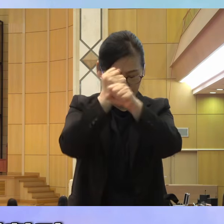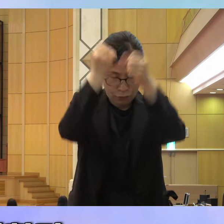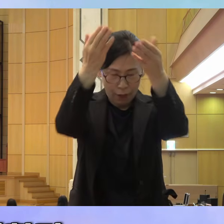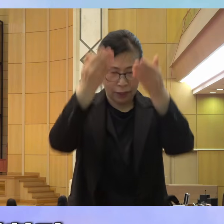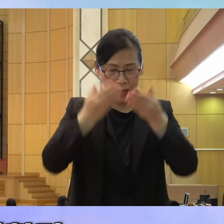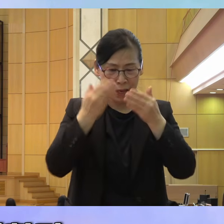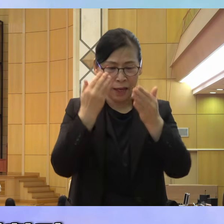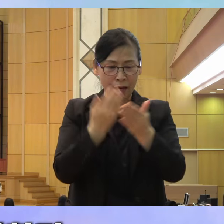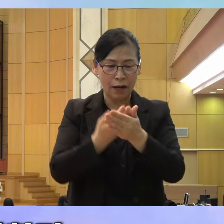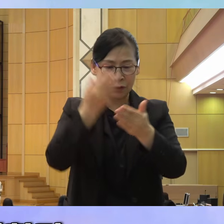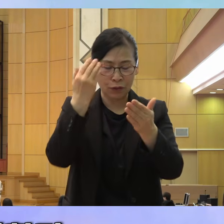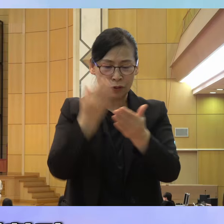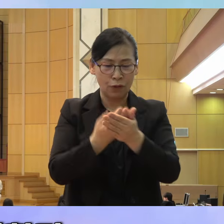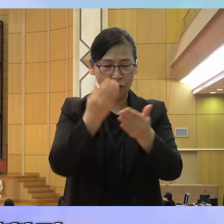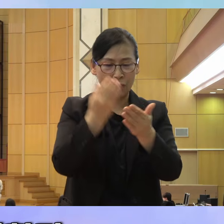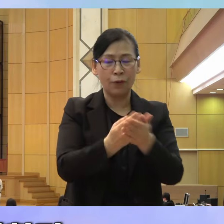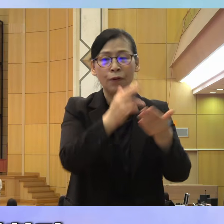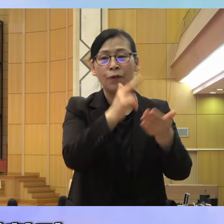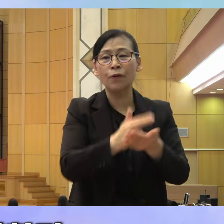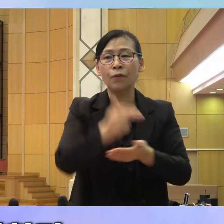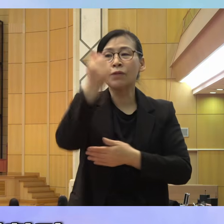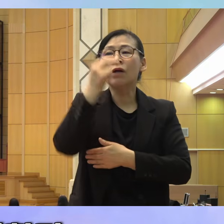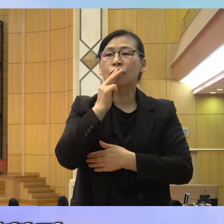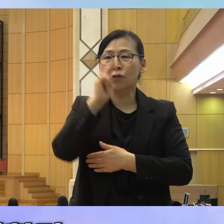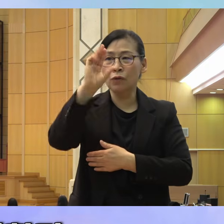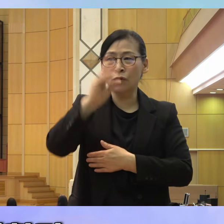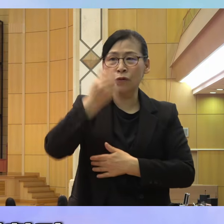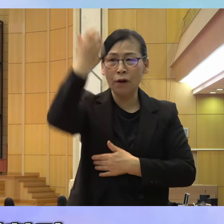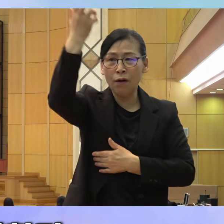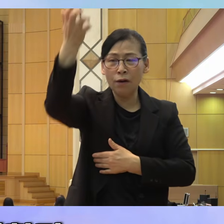오늘도 충만케 주여